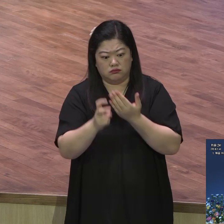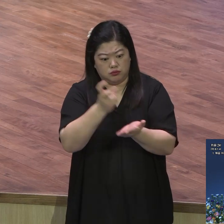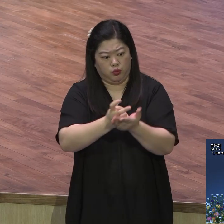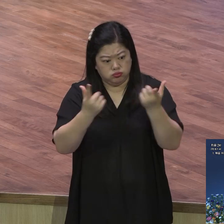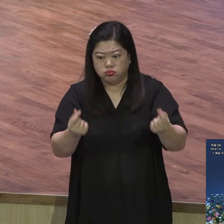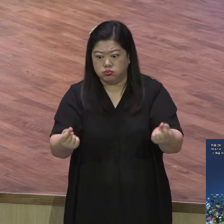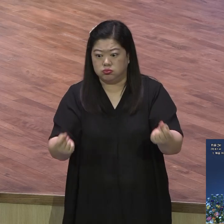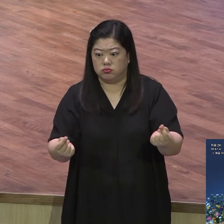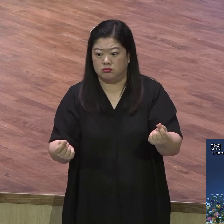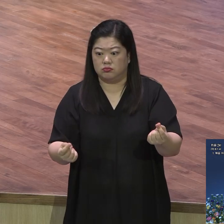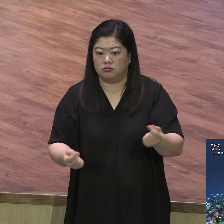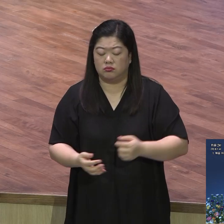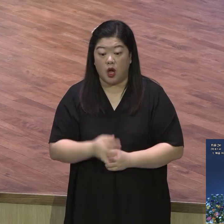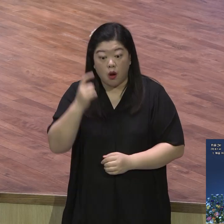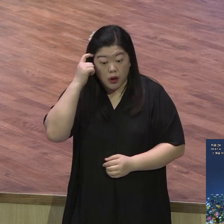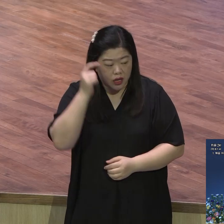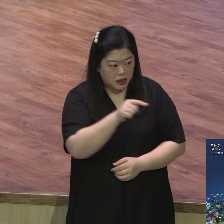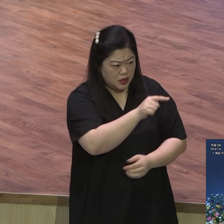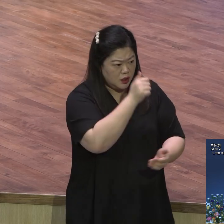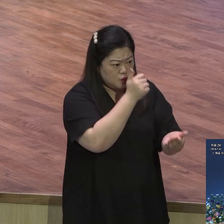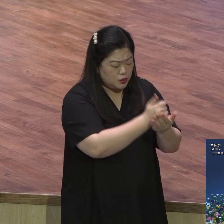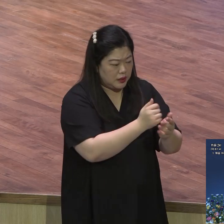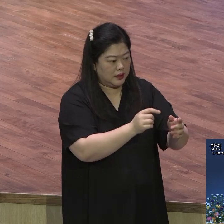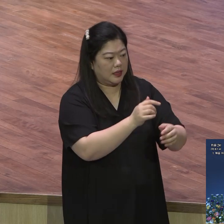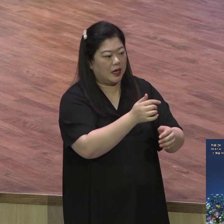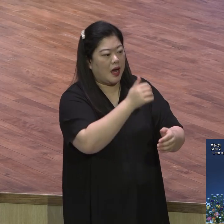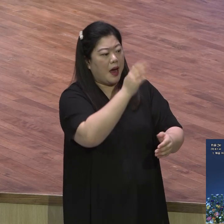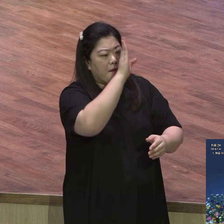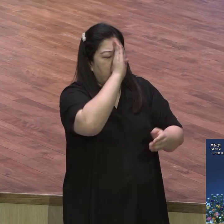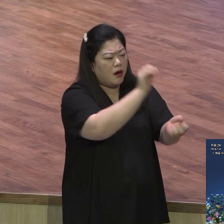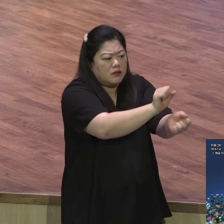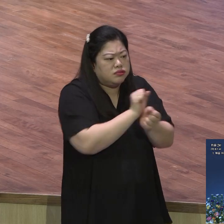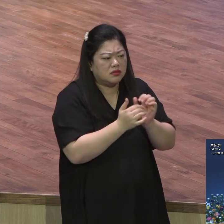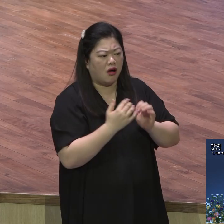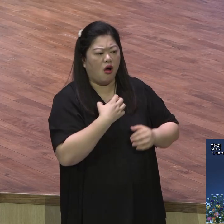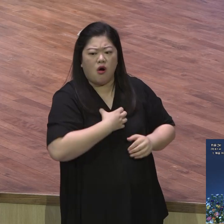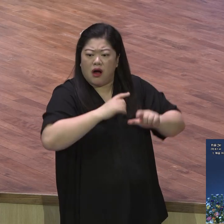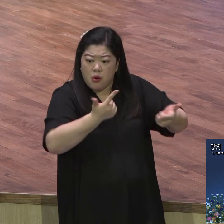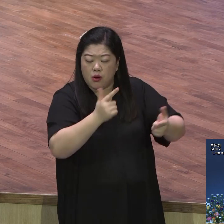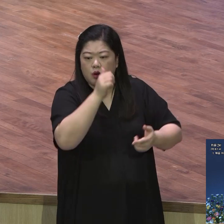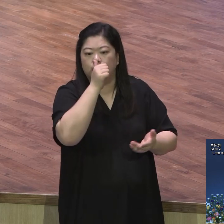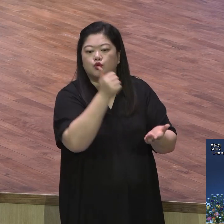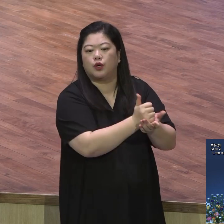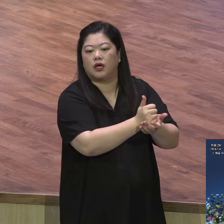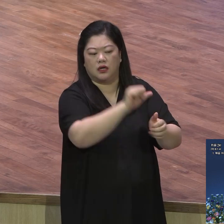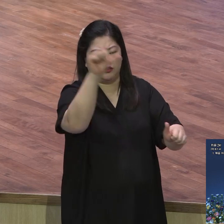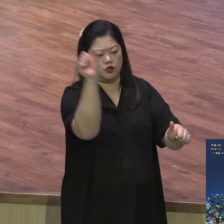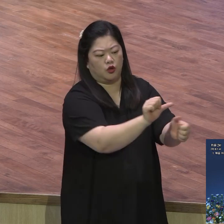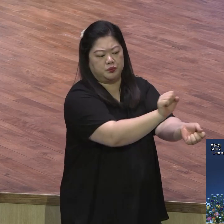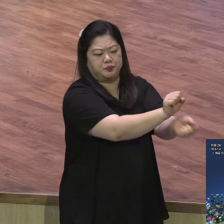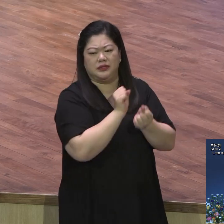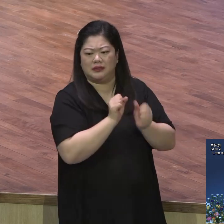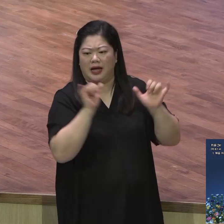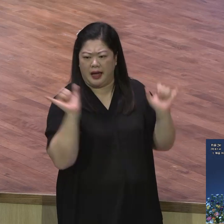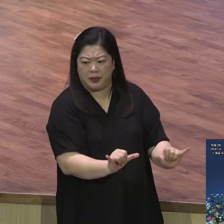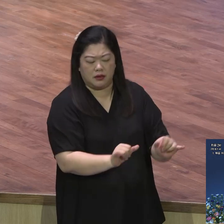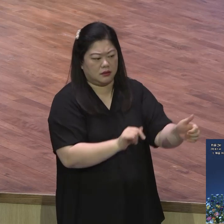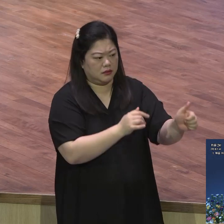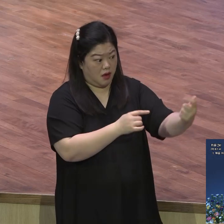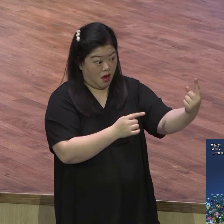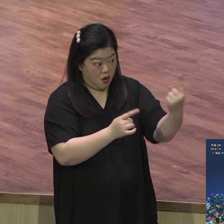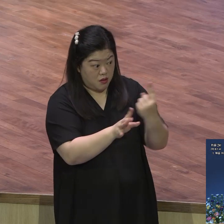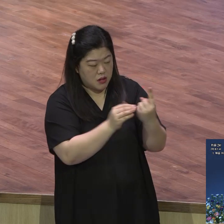왜냐하면 옮긴다. 전염된다. 그렇게 생각했기 때문에 나병 환자들을 보면 돌을 막 던져서 못 오도록